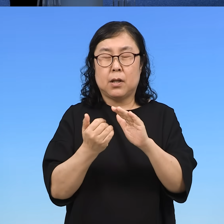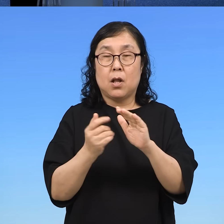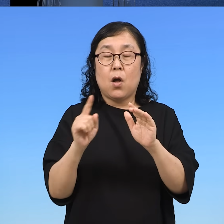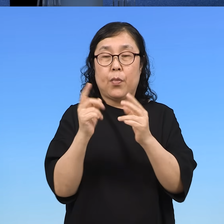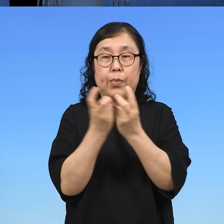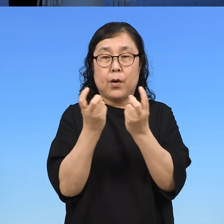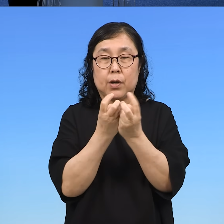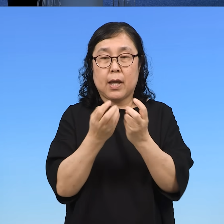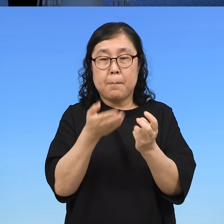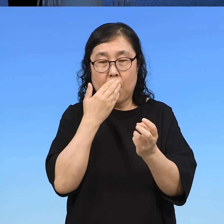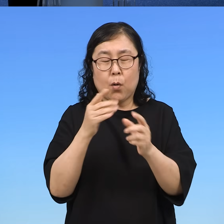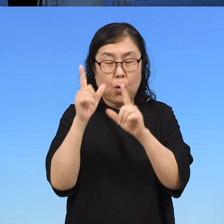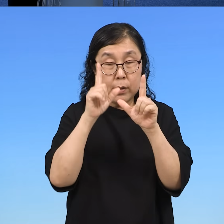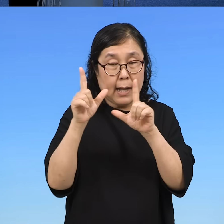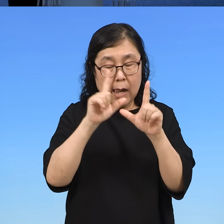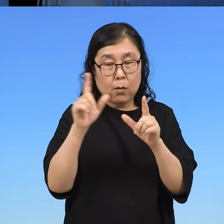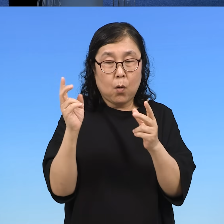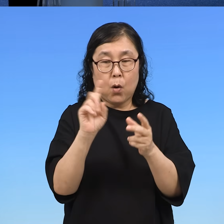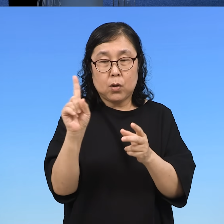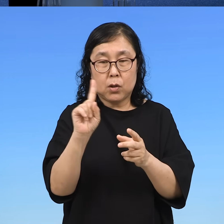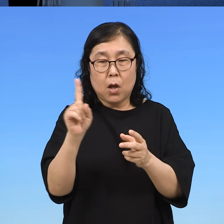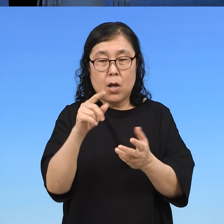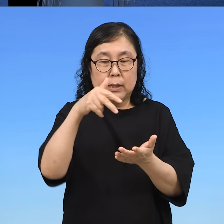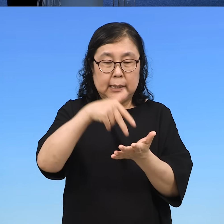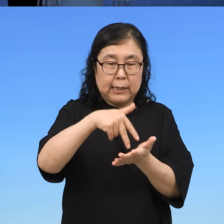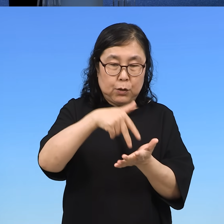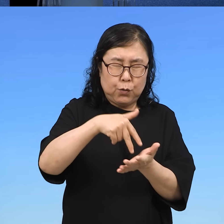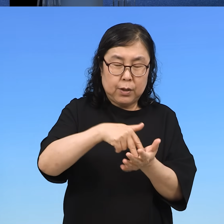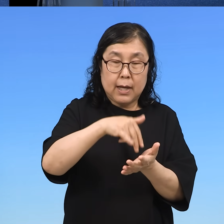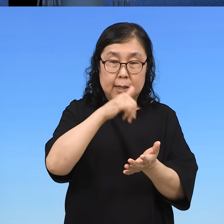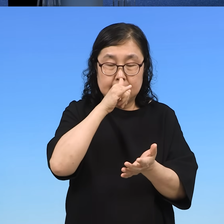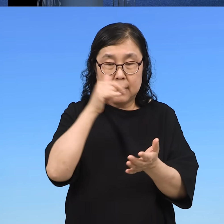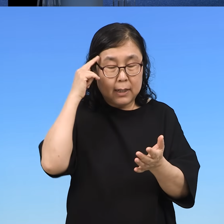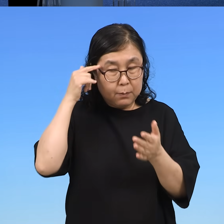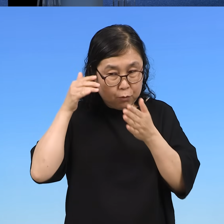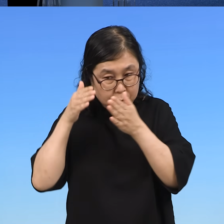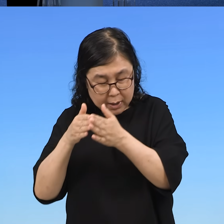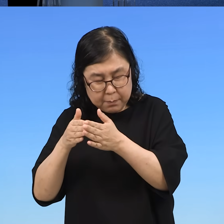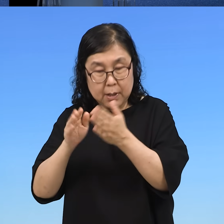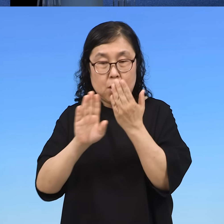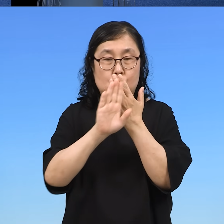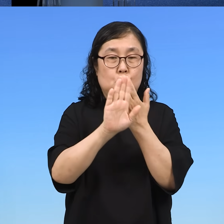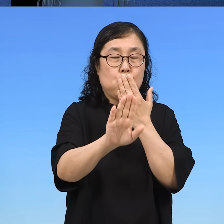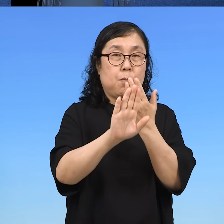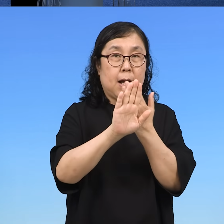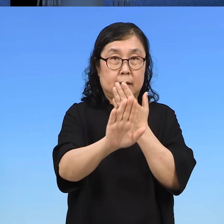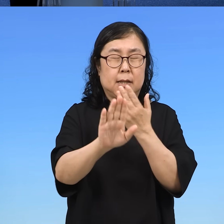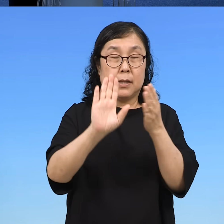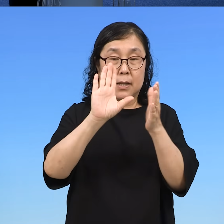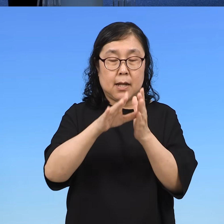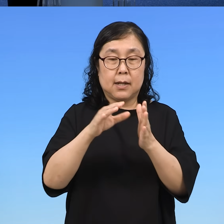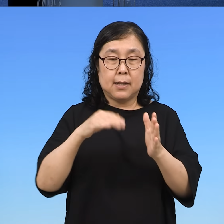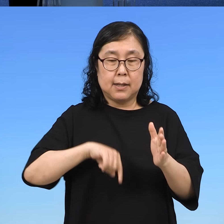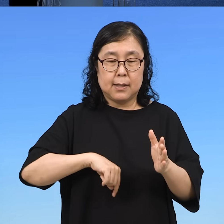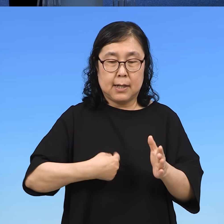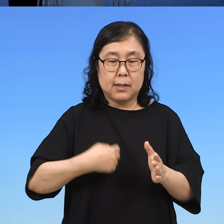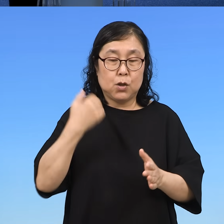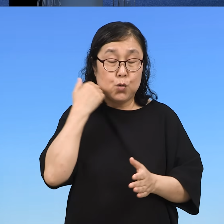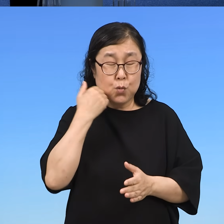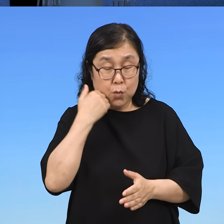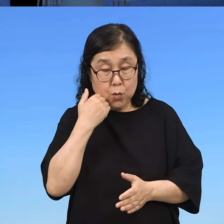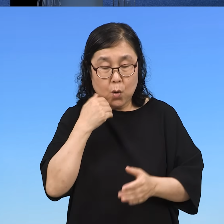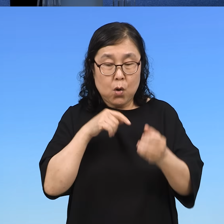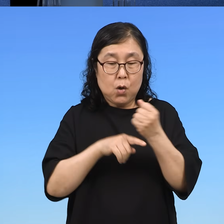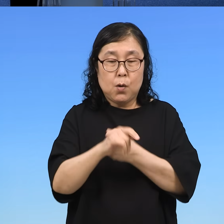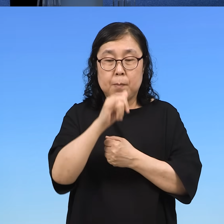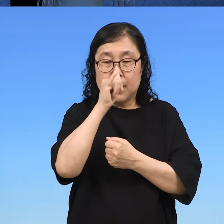생계를 유지하고 어떤 위치에 오를까에 몰두합니다. 그러나 후반전에서는 자신이 누구며